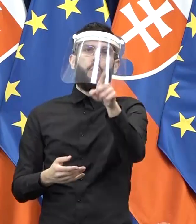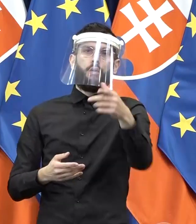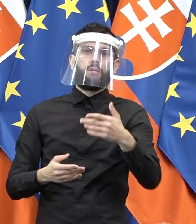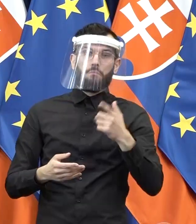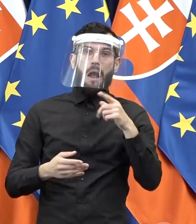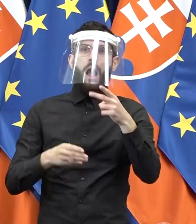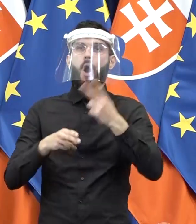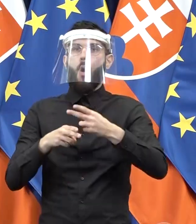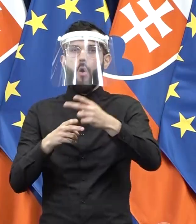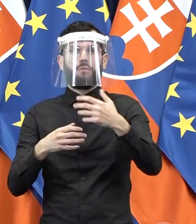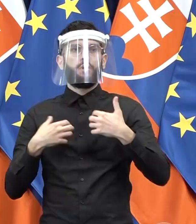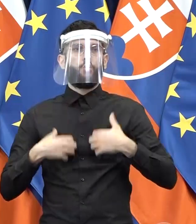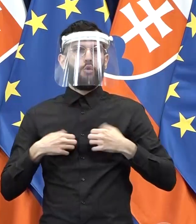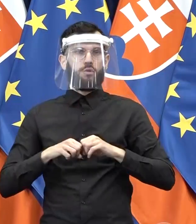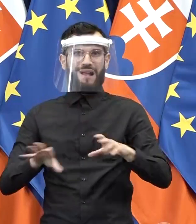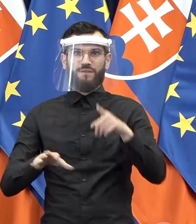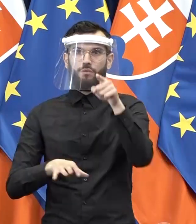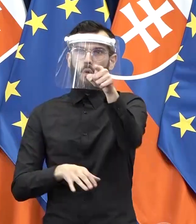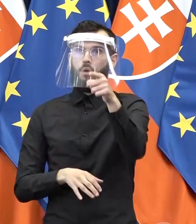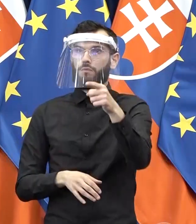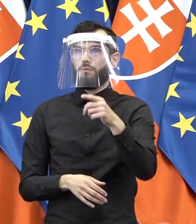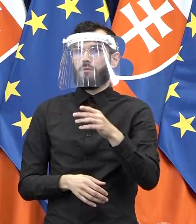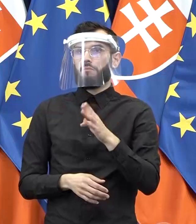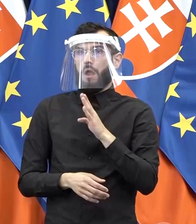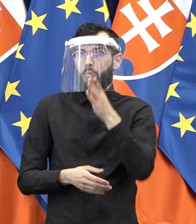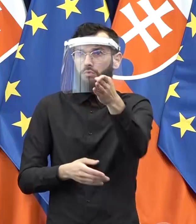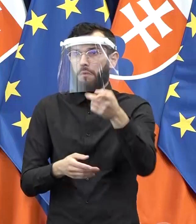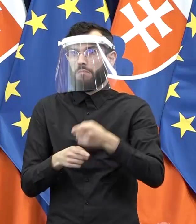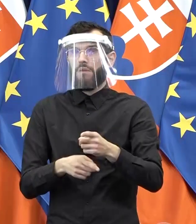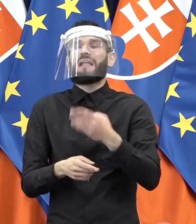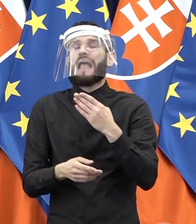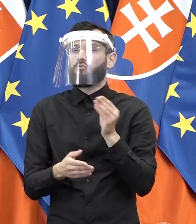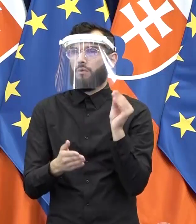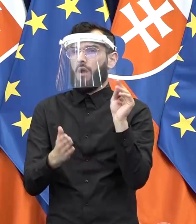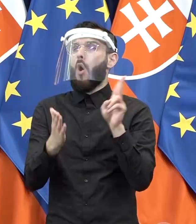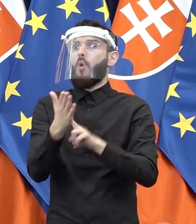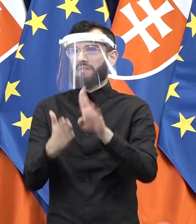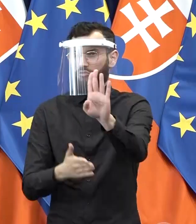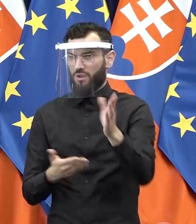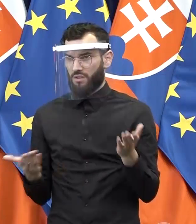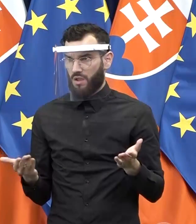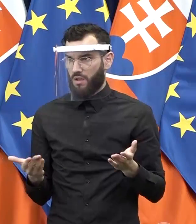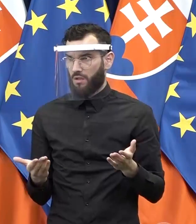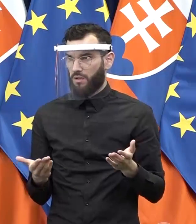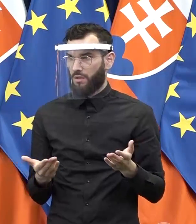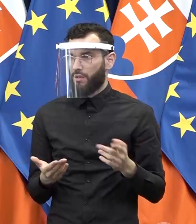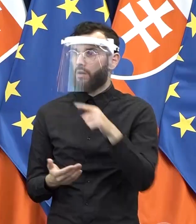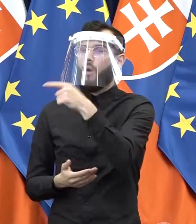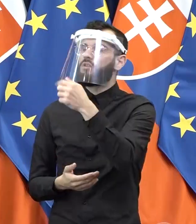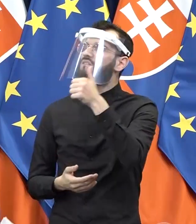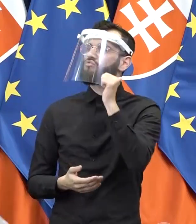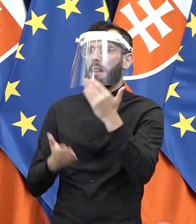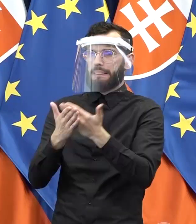sa nakazil COVID-19 a chudák ani za to nemohol. Načo? Neviem, ste ale postrhli tú informáciu včera.